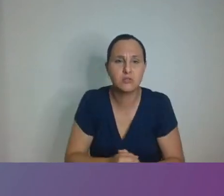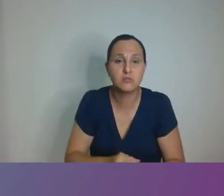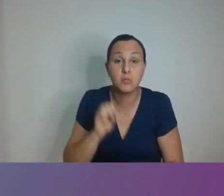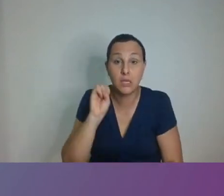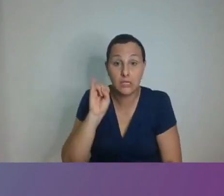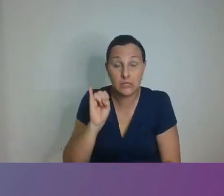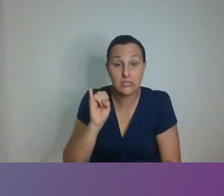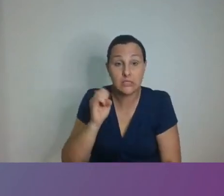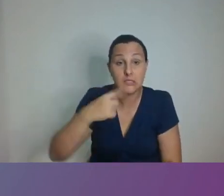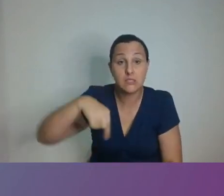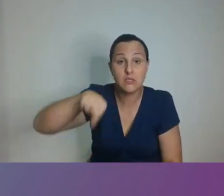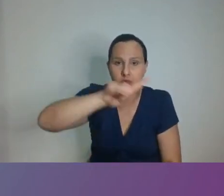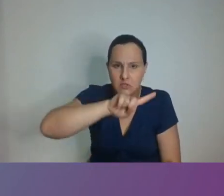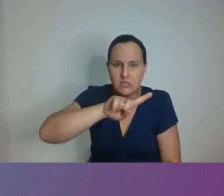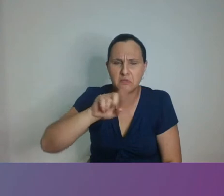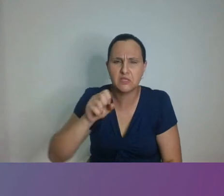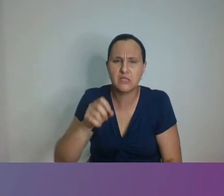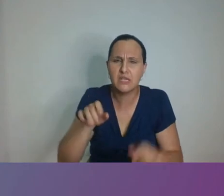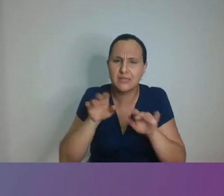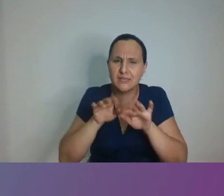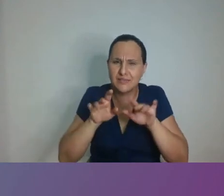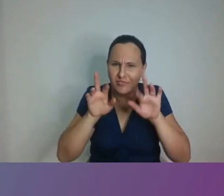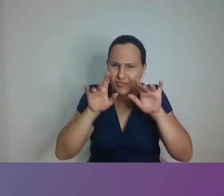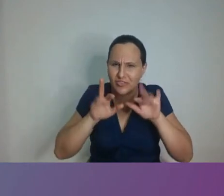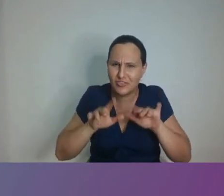número da turma, tá bom?